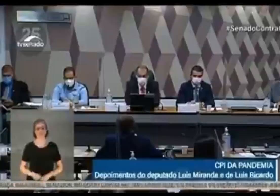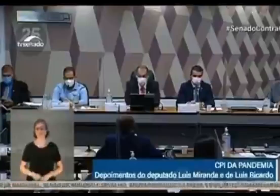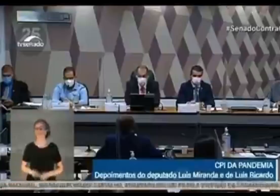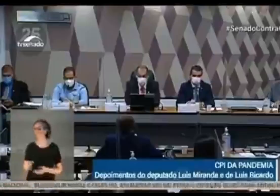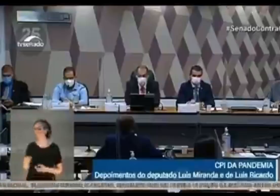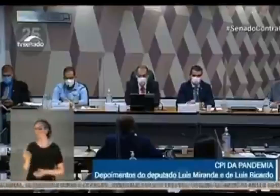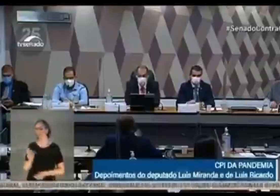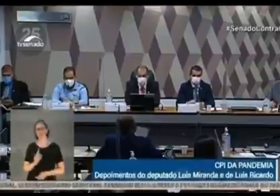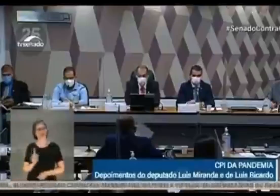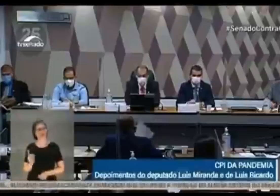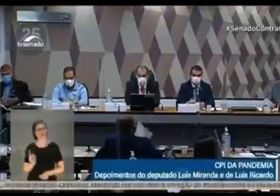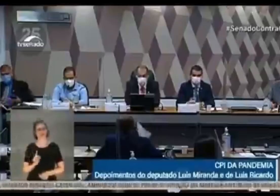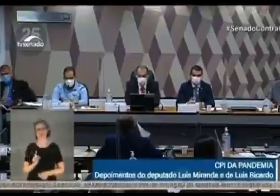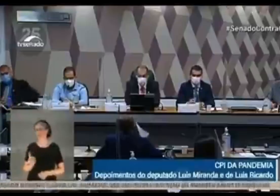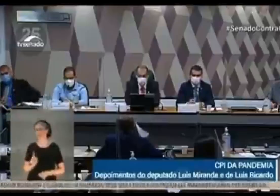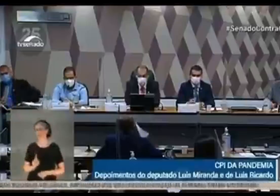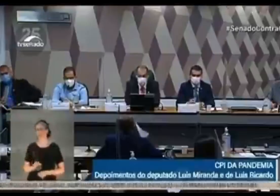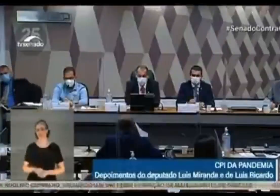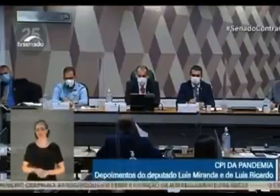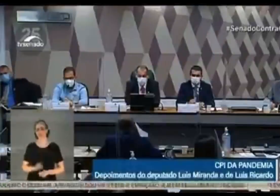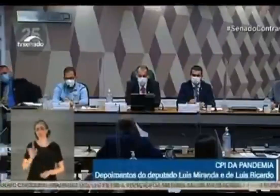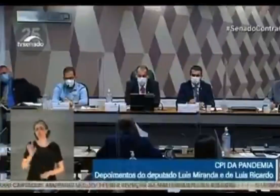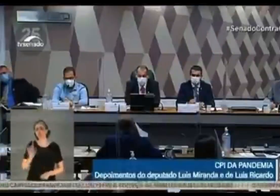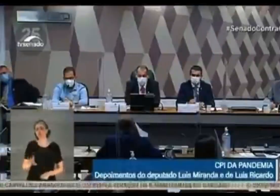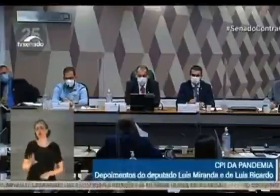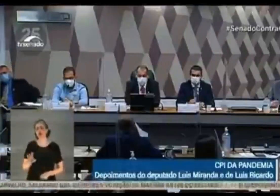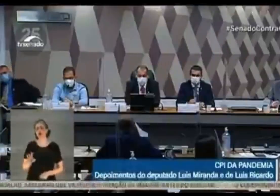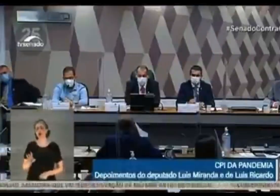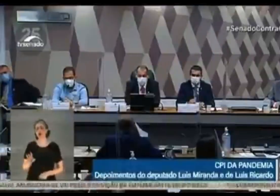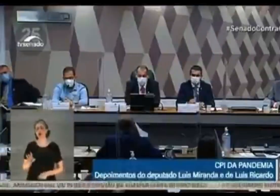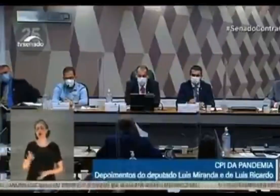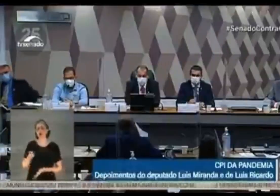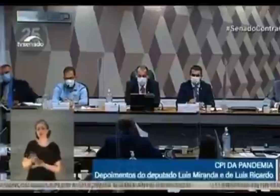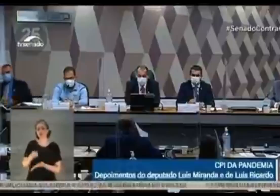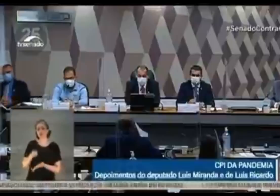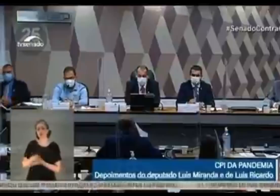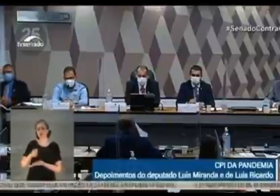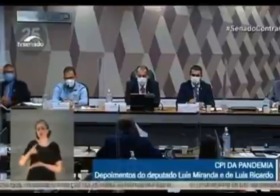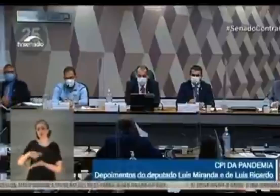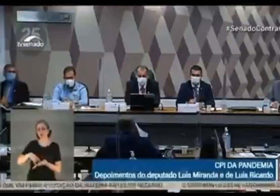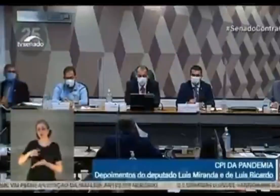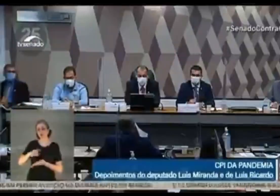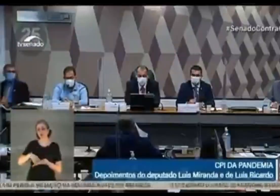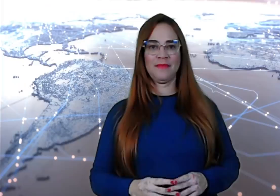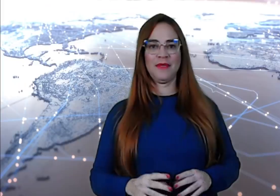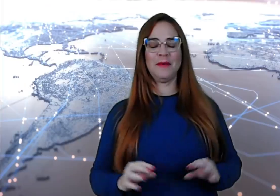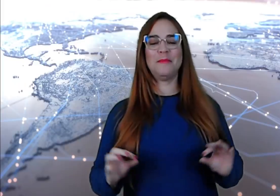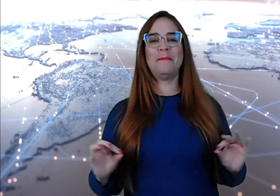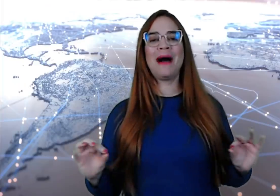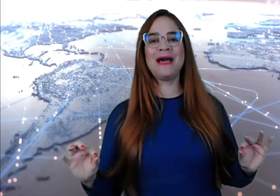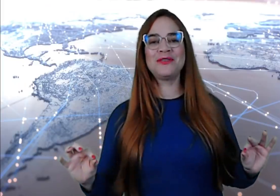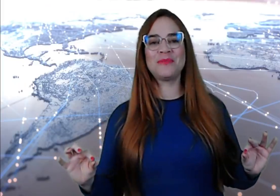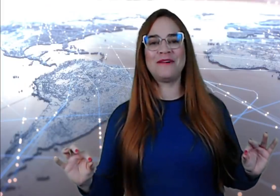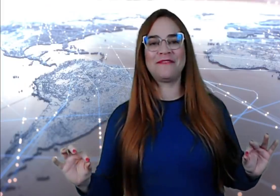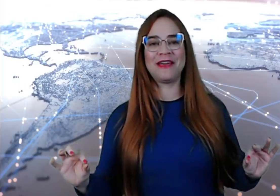única exigência foi que protocolar na Anvisa com a documentação que a empresa tinha encaminhado. Mais uma vez,